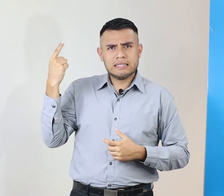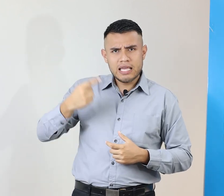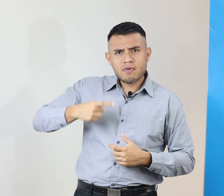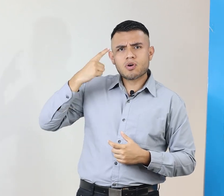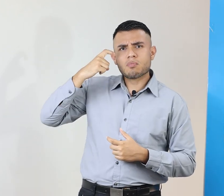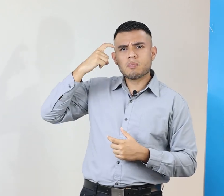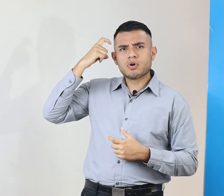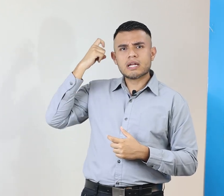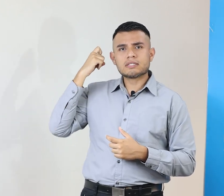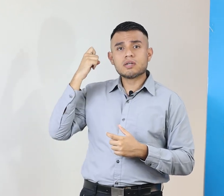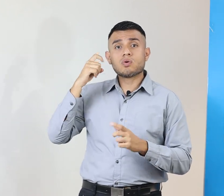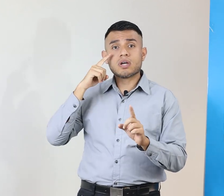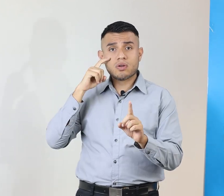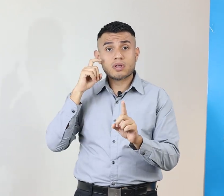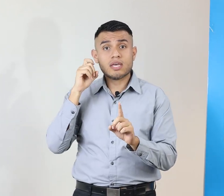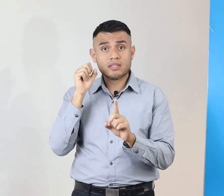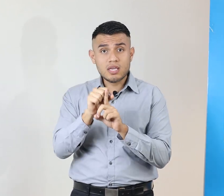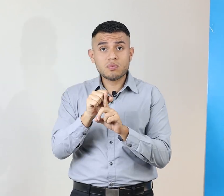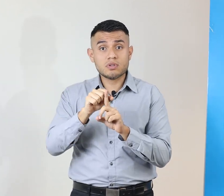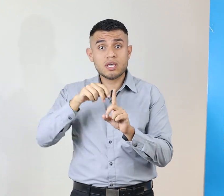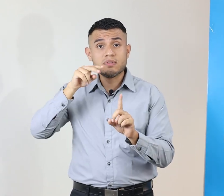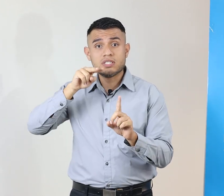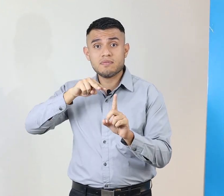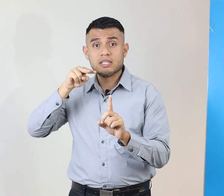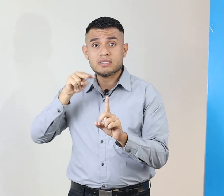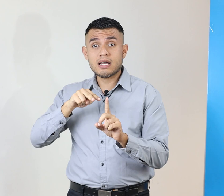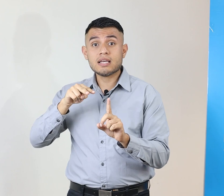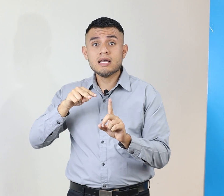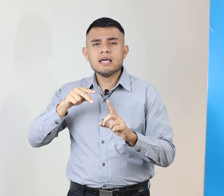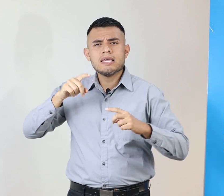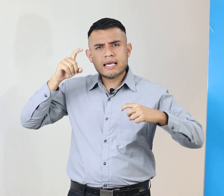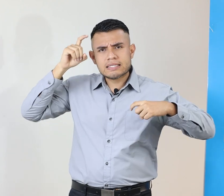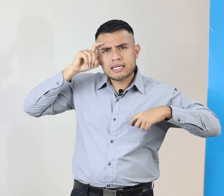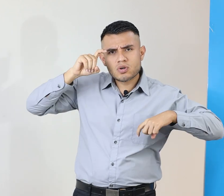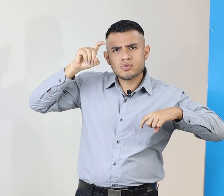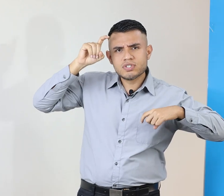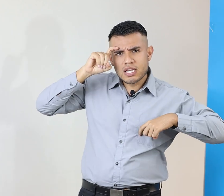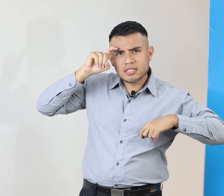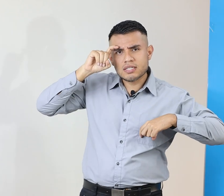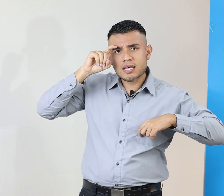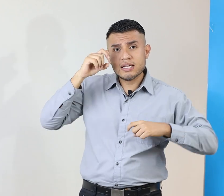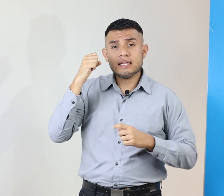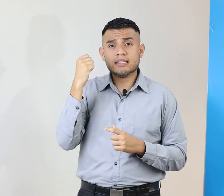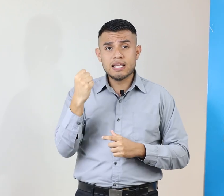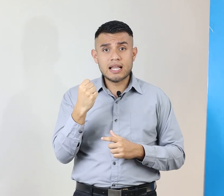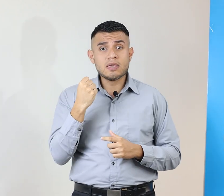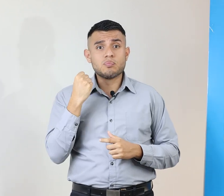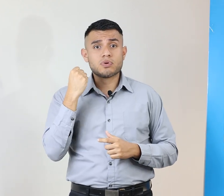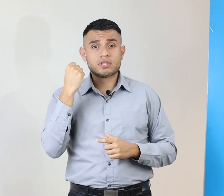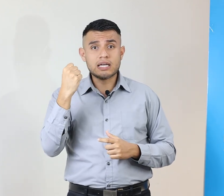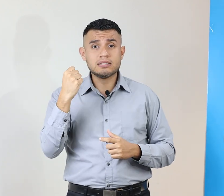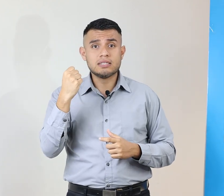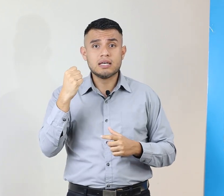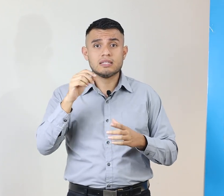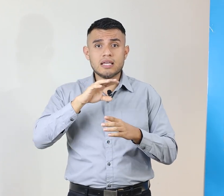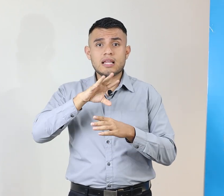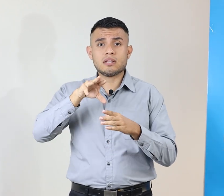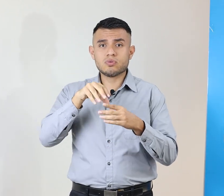debe conmemorarse con el objetivo de visibilizar y hacer conciencia de la importancia de la